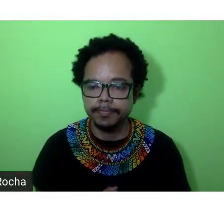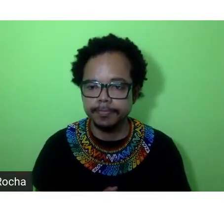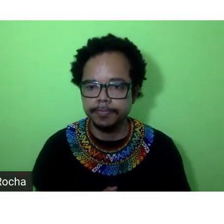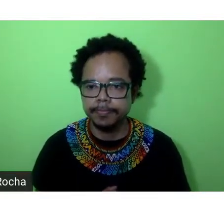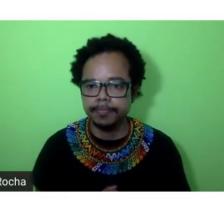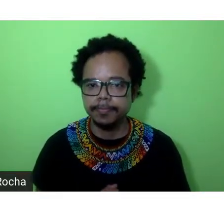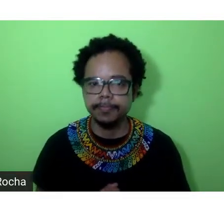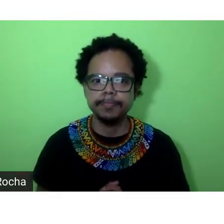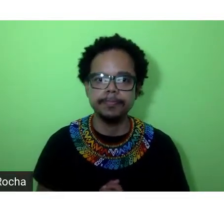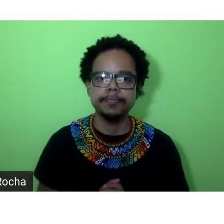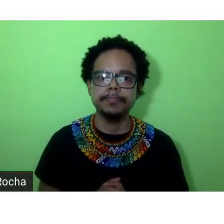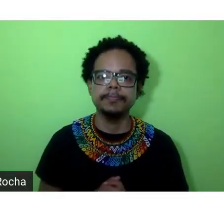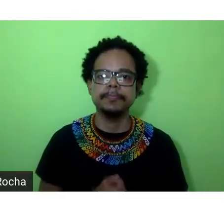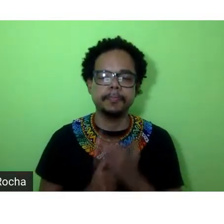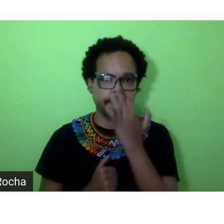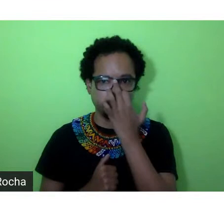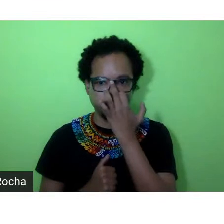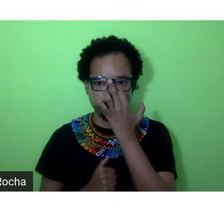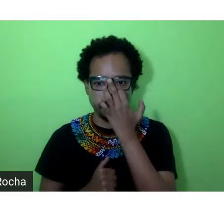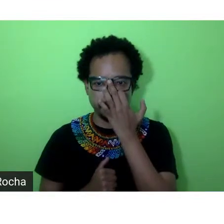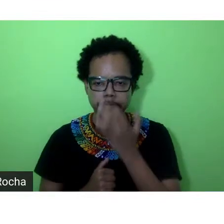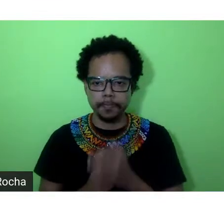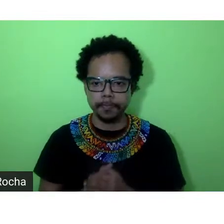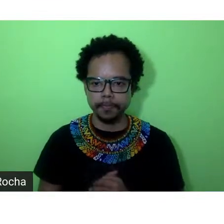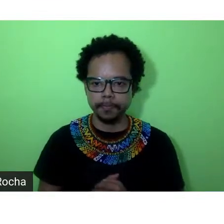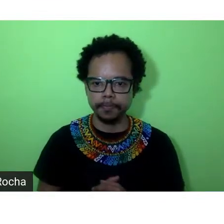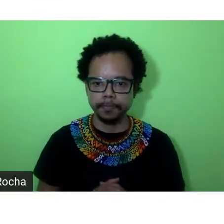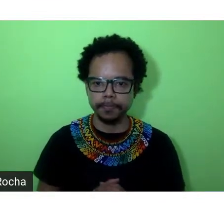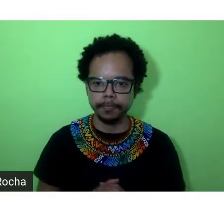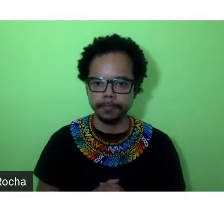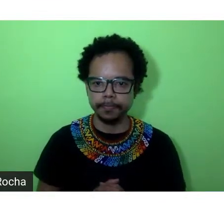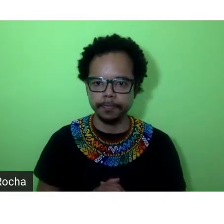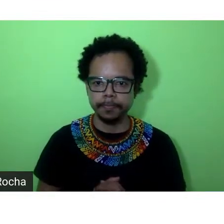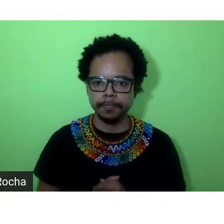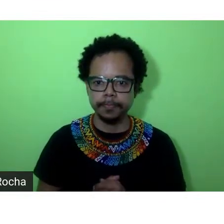encerrar que me apresentação posso continuar